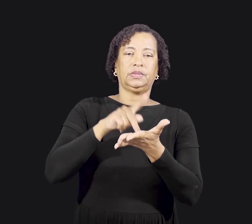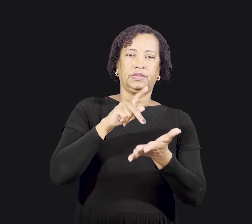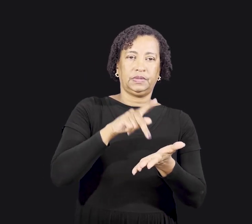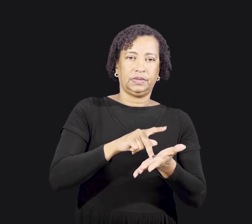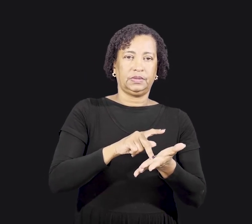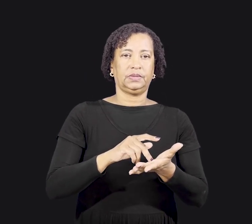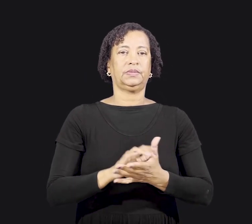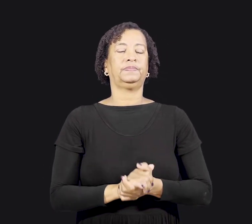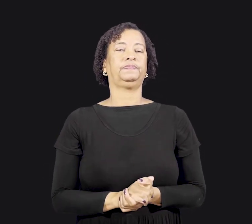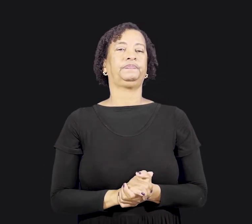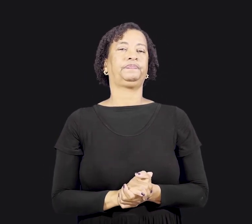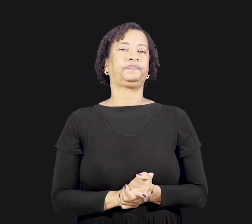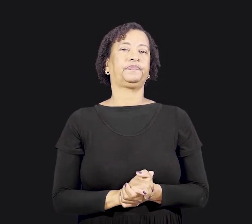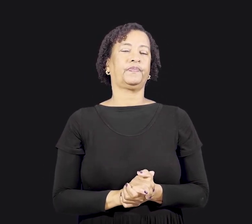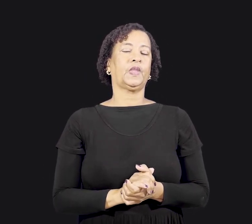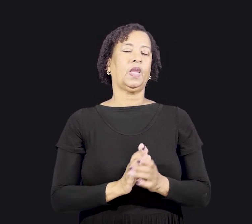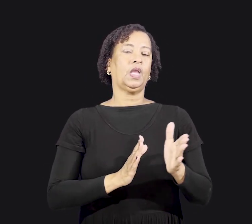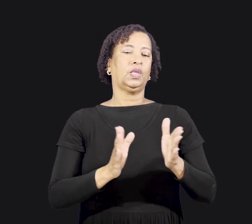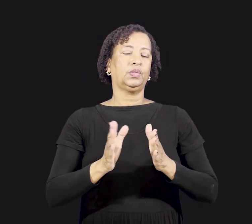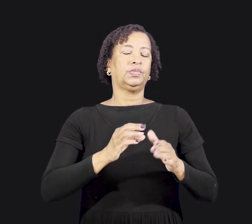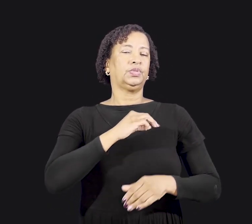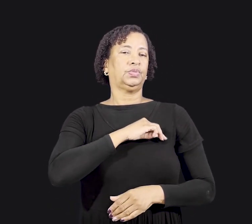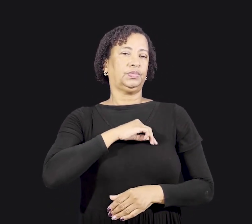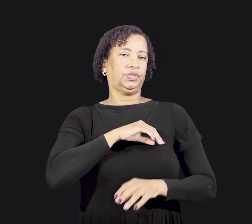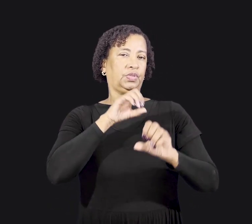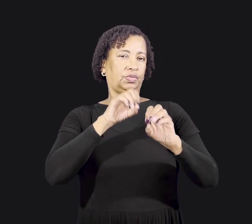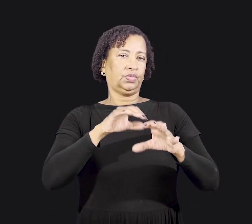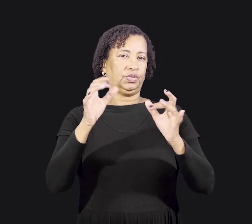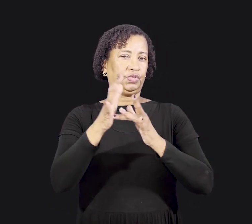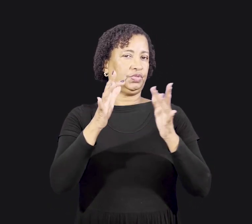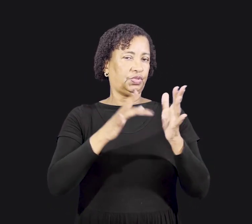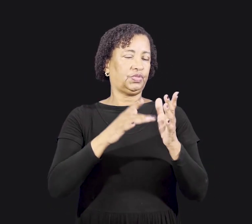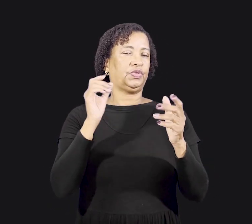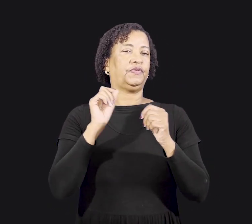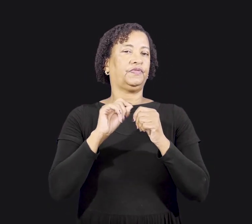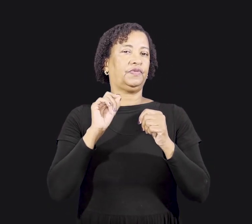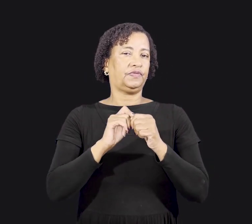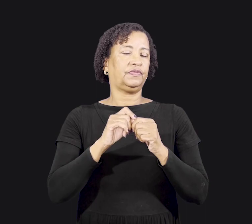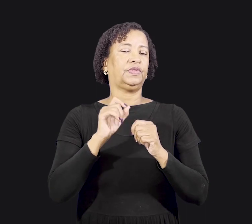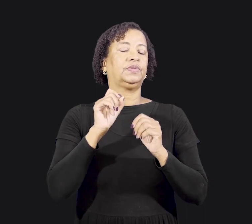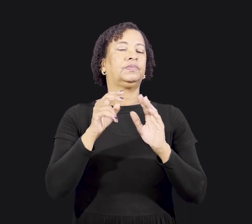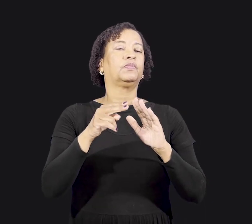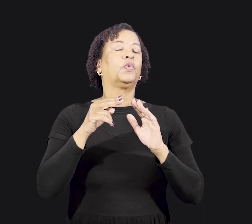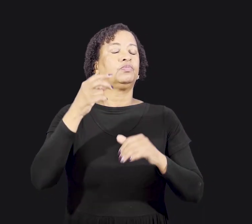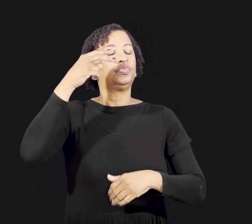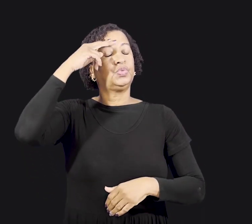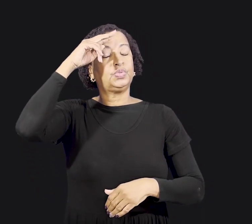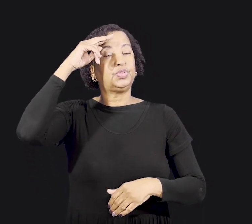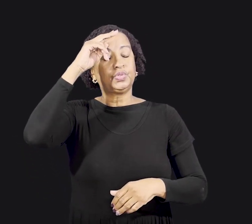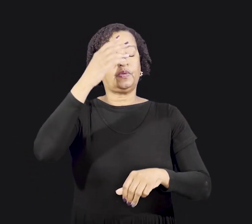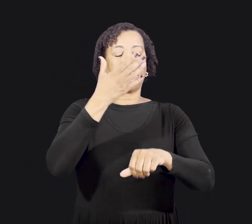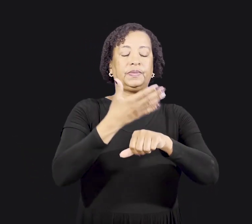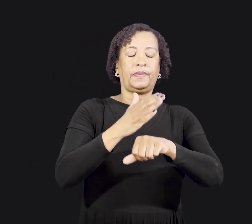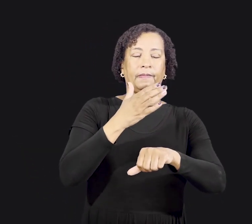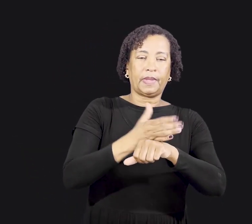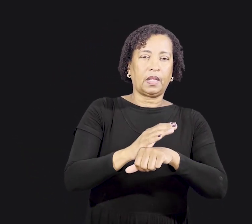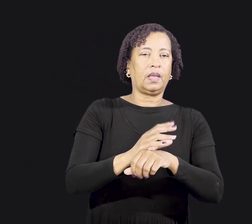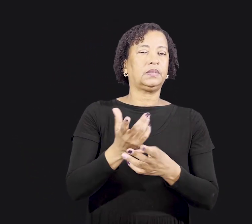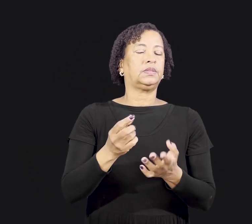verdades. Um dos períodos do ministério do ensino de Jesus foi feito exatamente por meio de parábolas. Houve práticas e boas